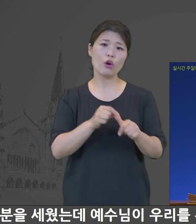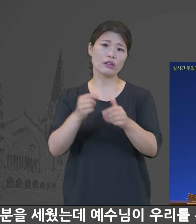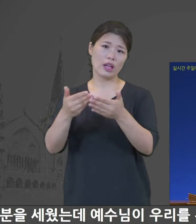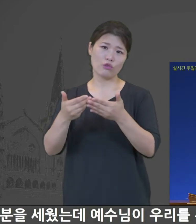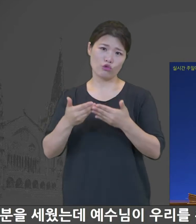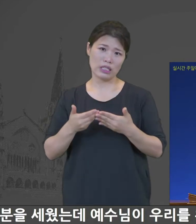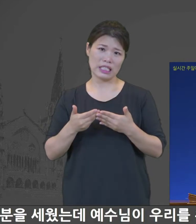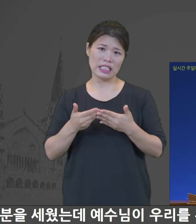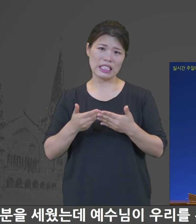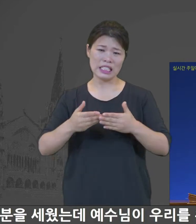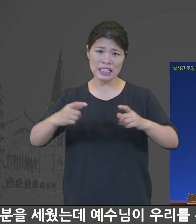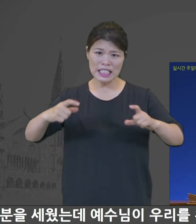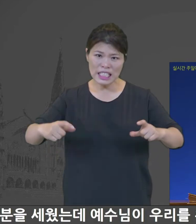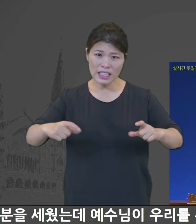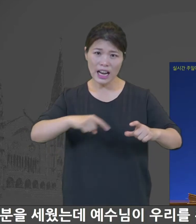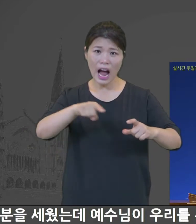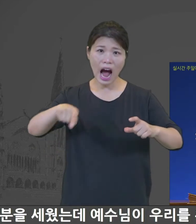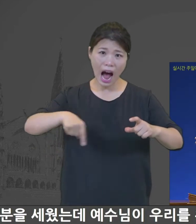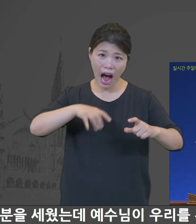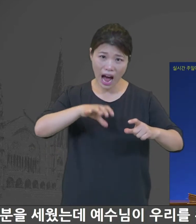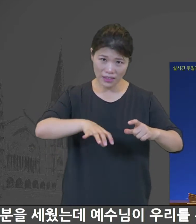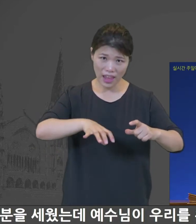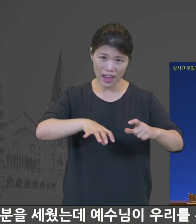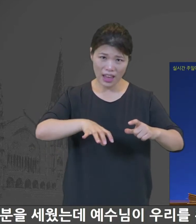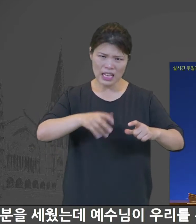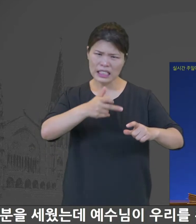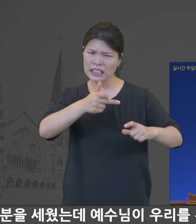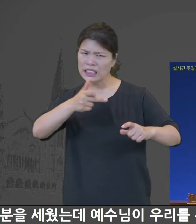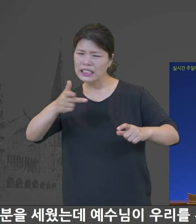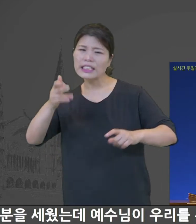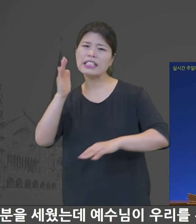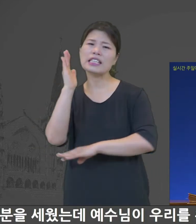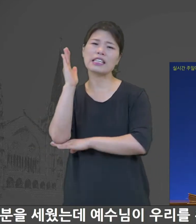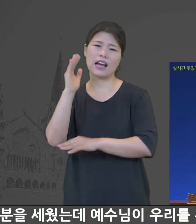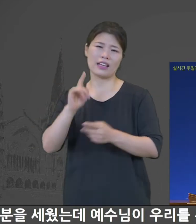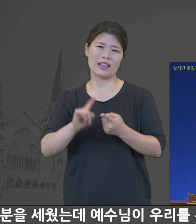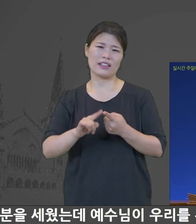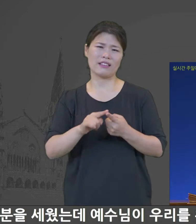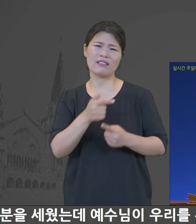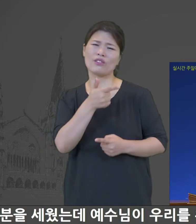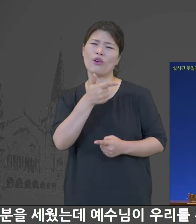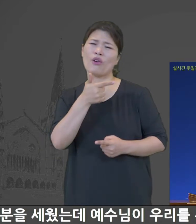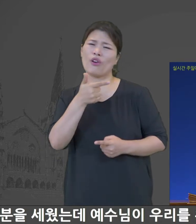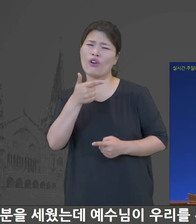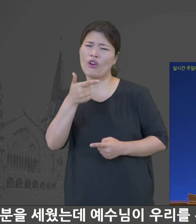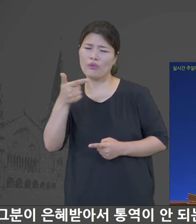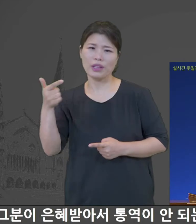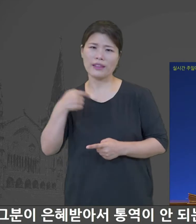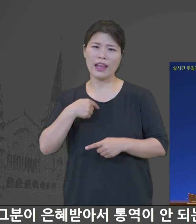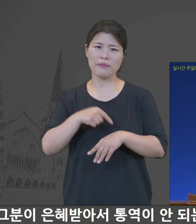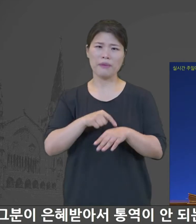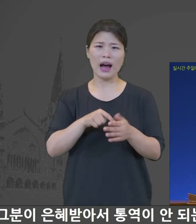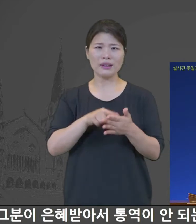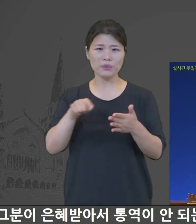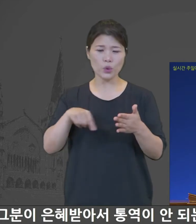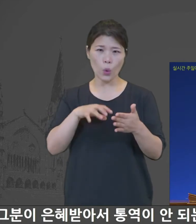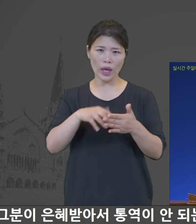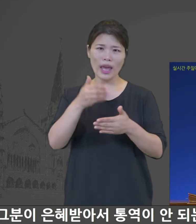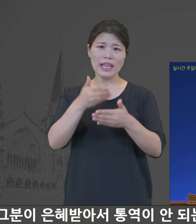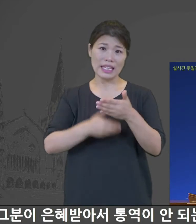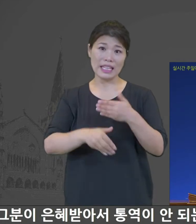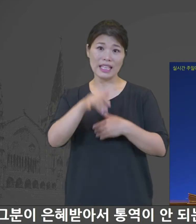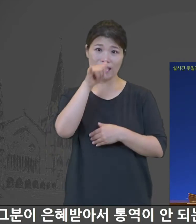그 틀, 그 이야기 대서사시들은 너무나 친숙한 나의 마음속에 남아있는,